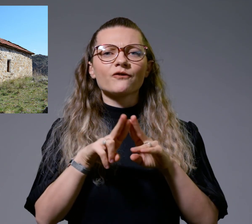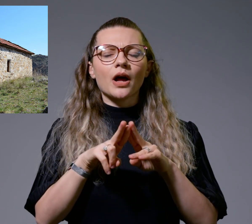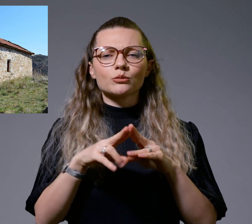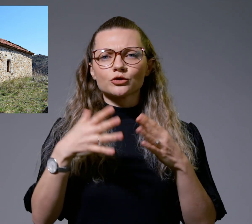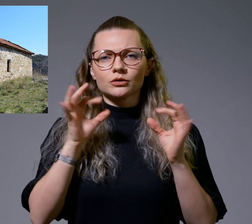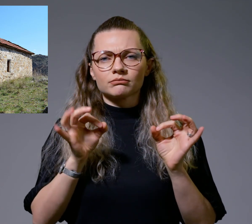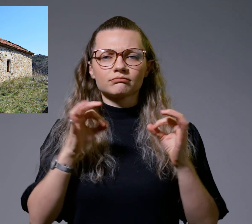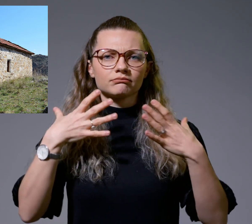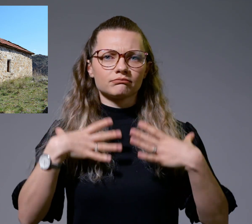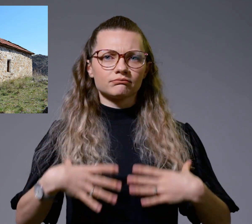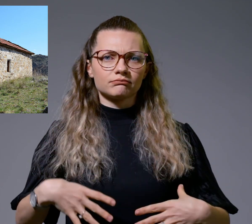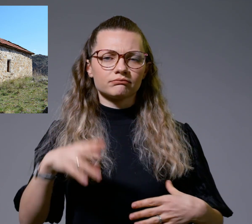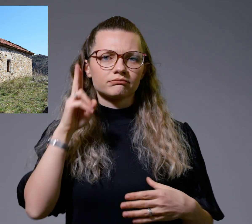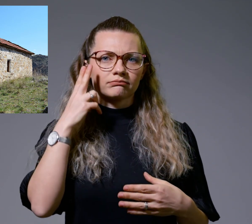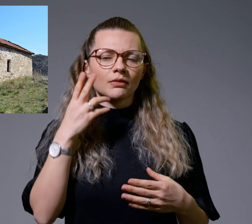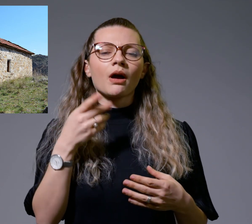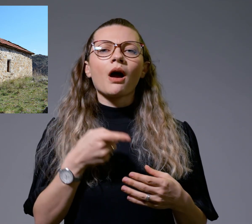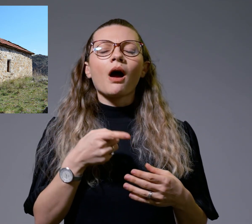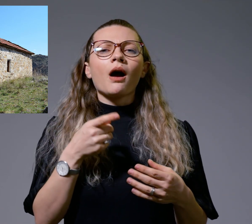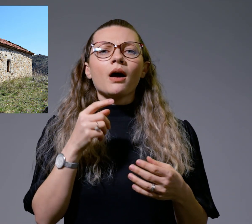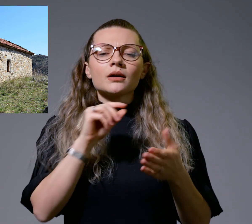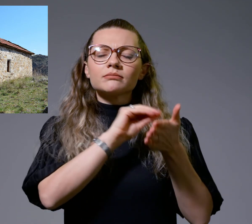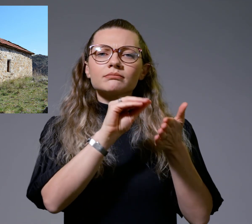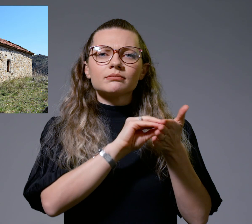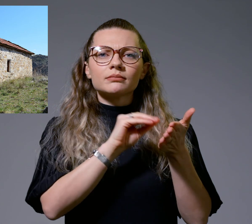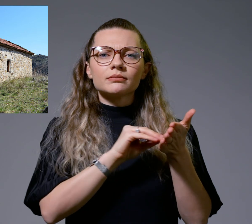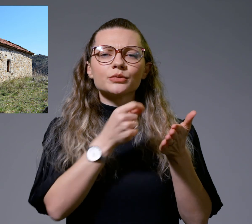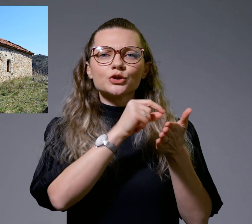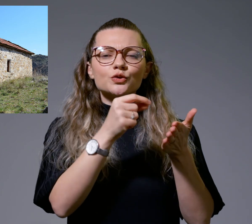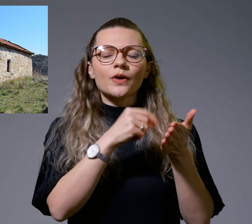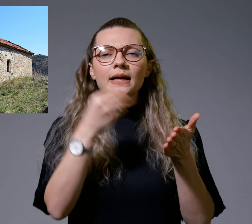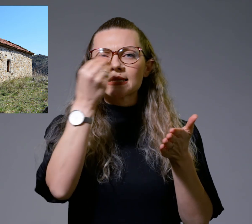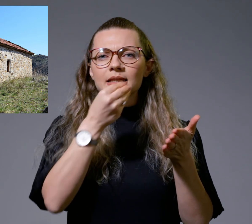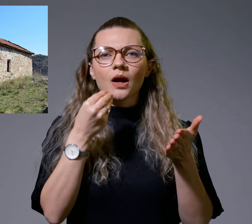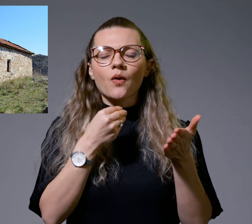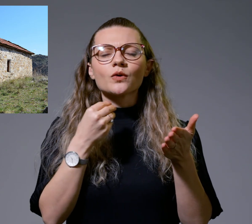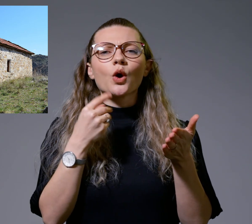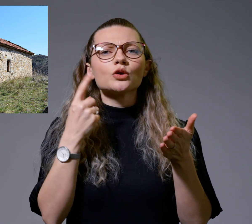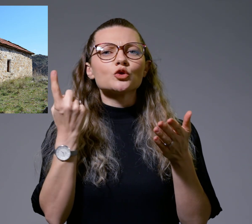облеки, а надписите се испишани на црковно-словенски јазик.